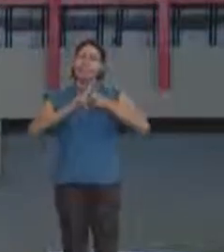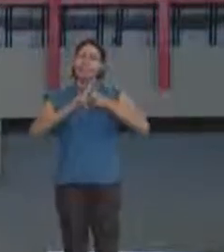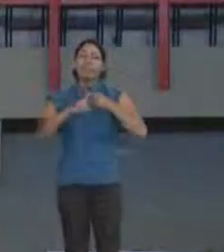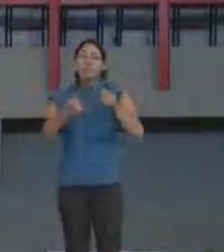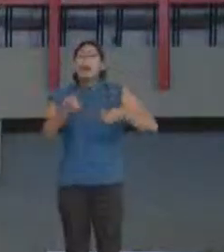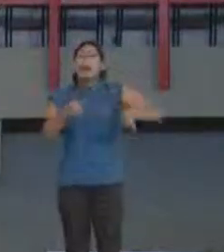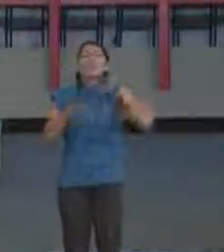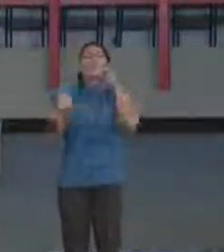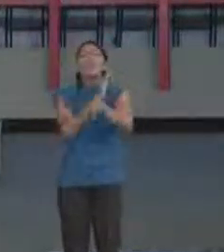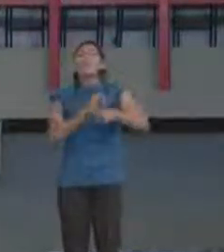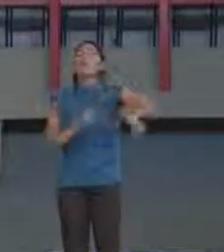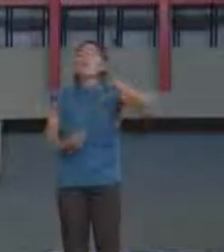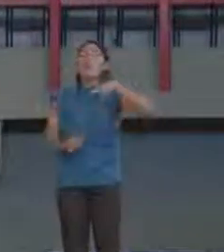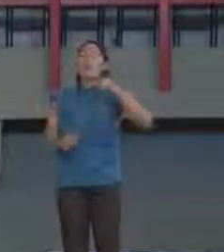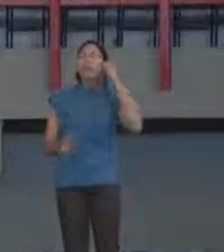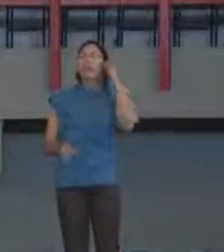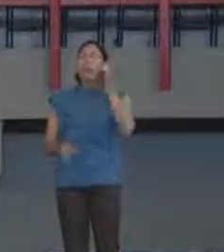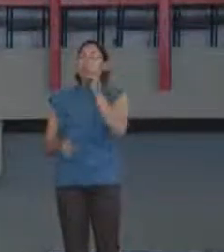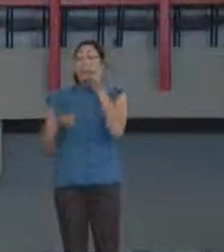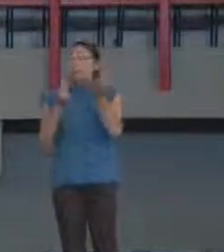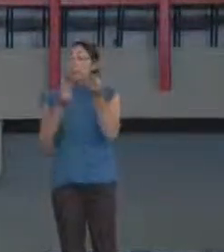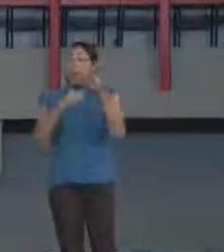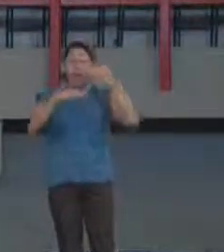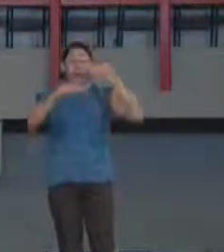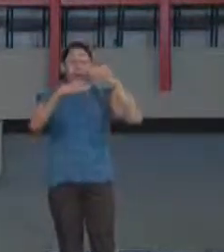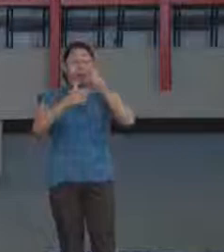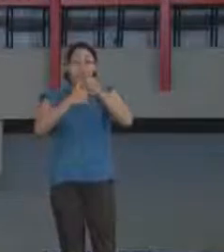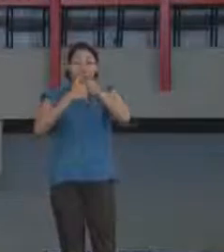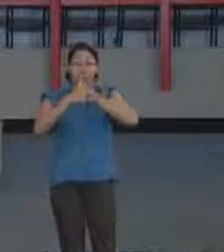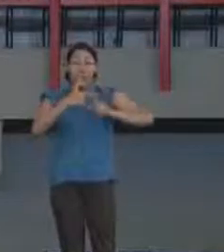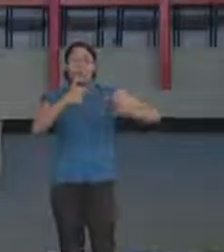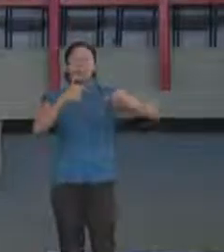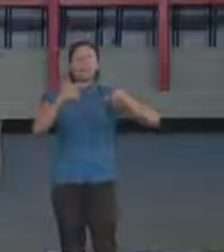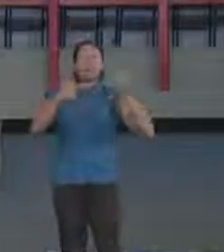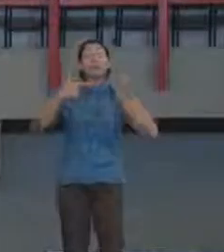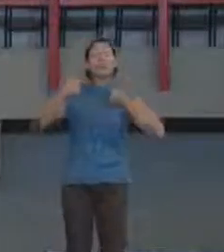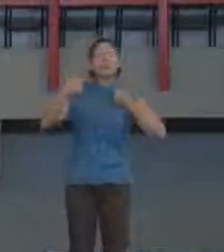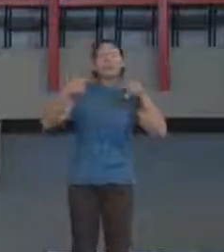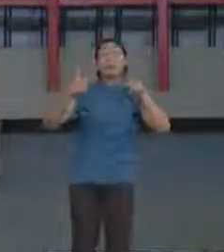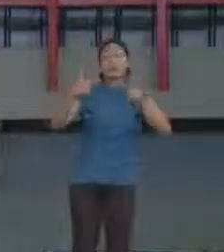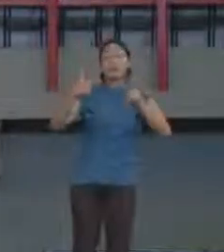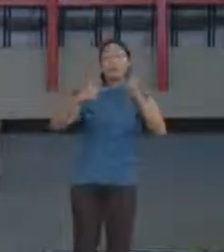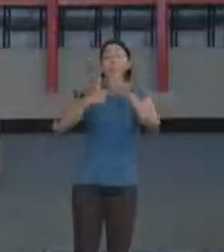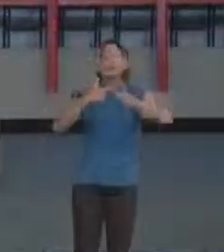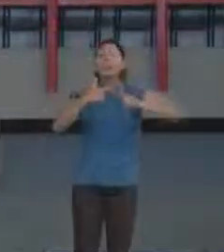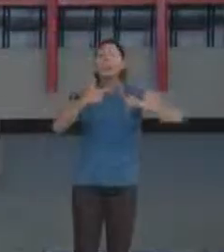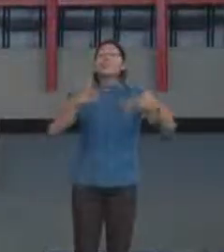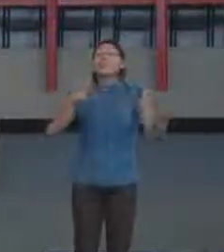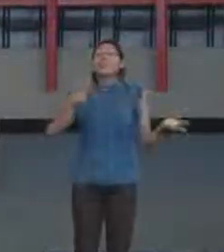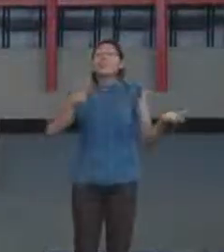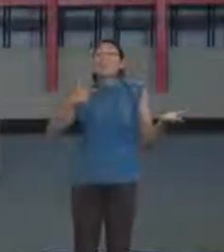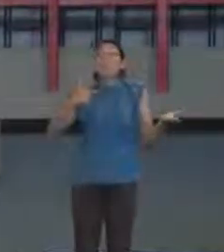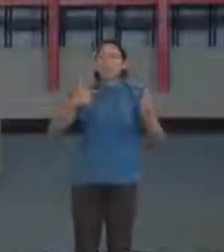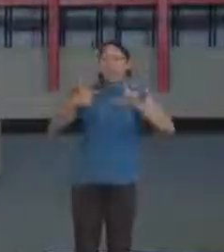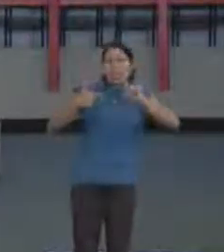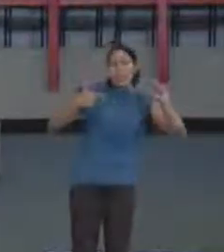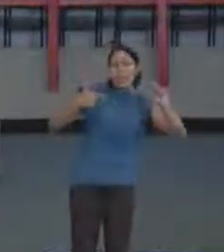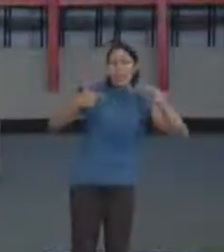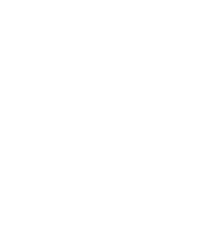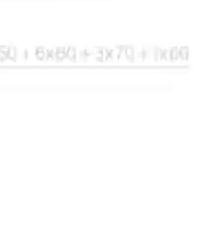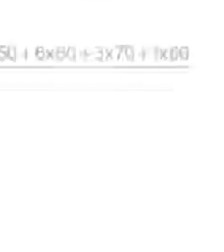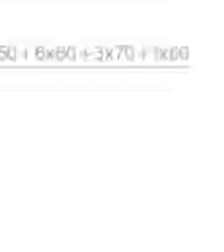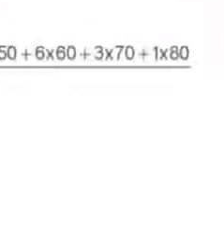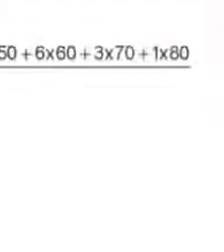grande pergunta agora, eu divido tudo isso aqui por quanto? Por 100 ou por